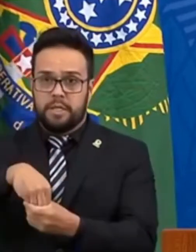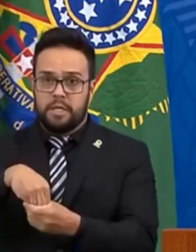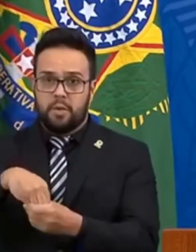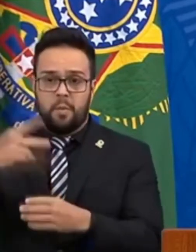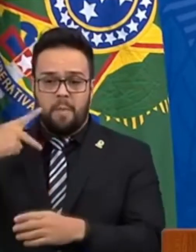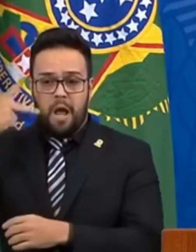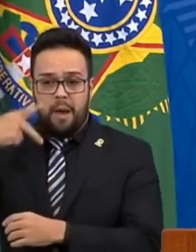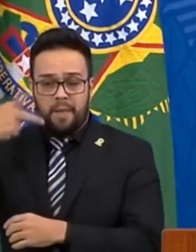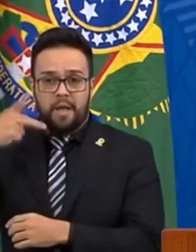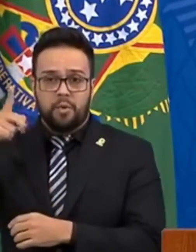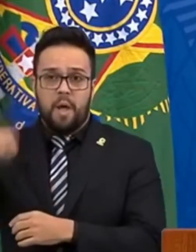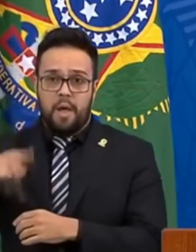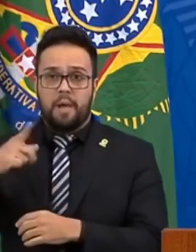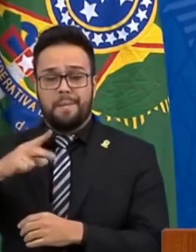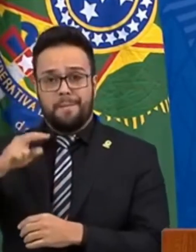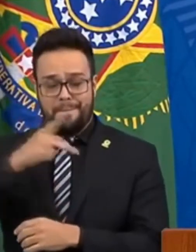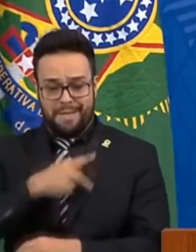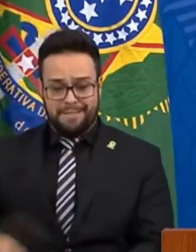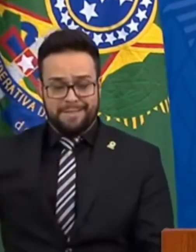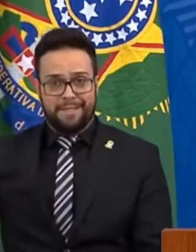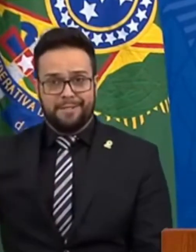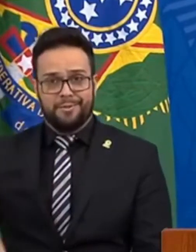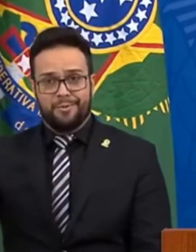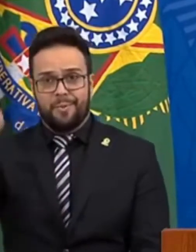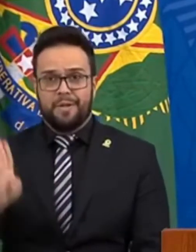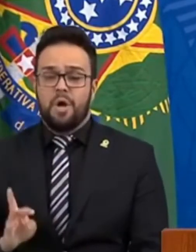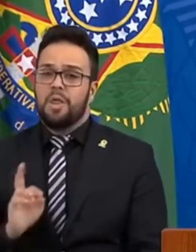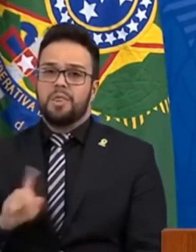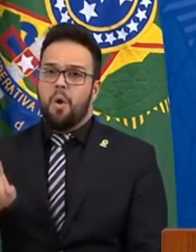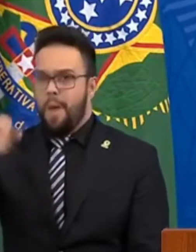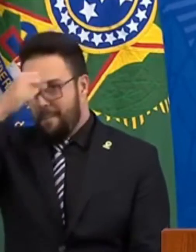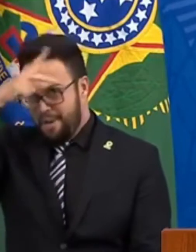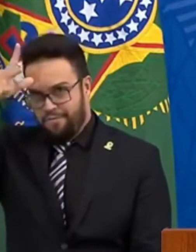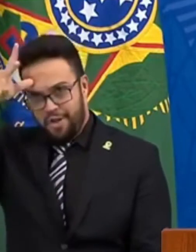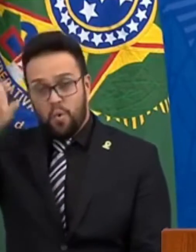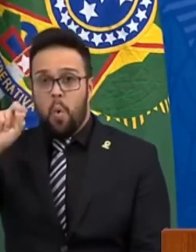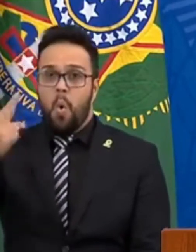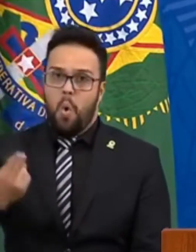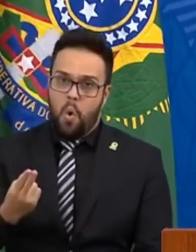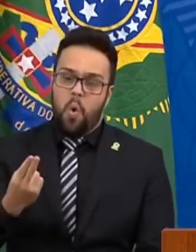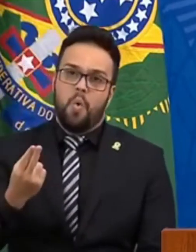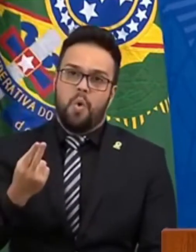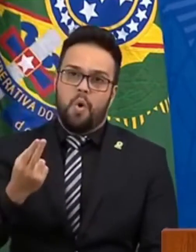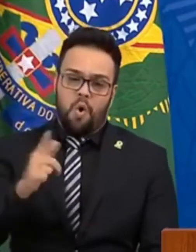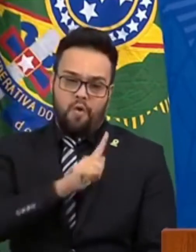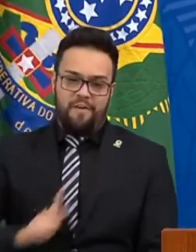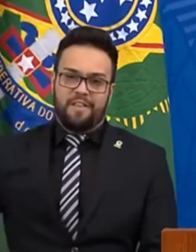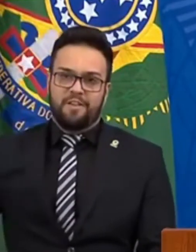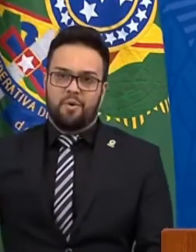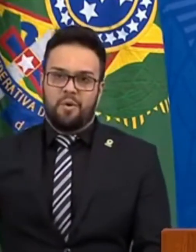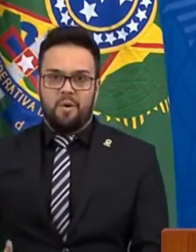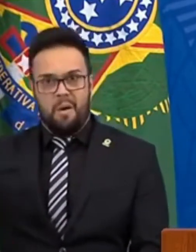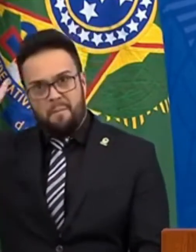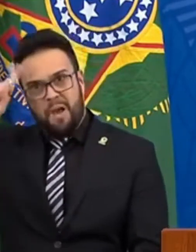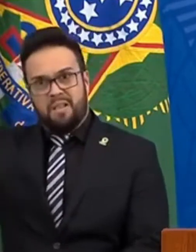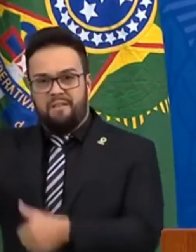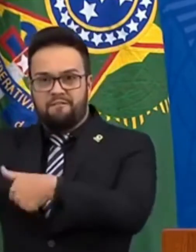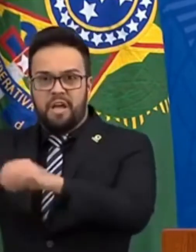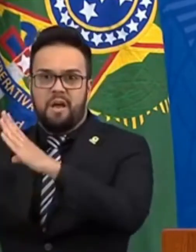é o prezão da república e não prefeito ou o governador e o excesso